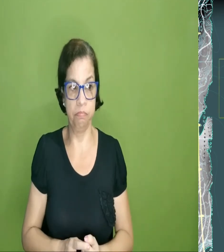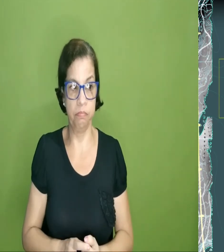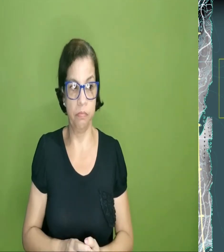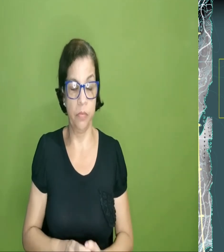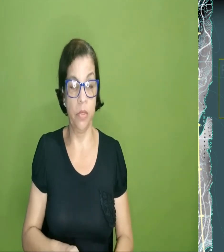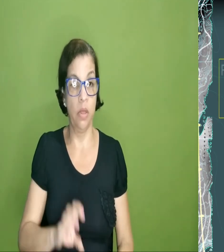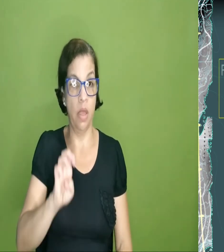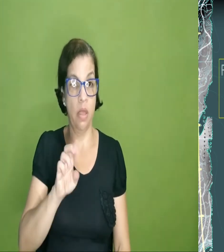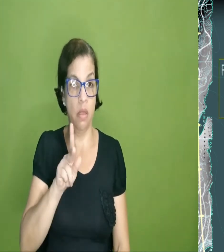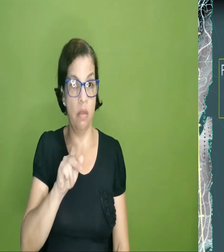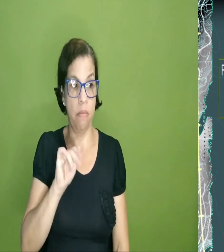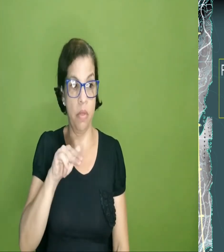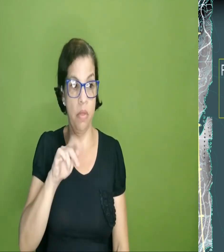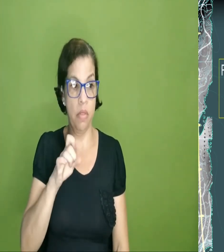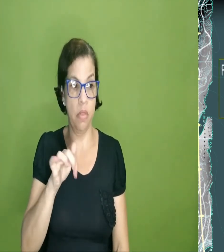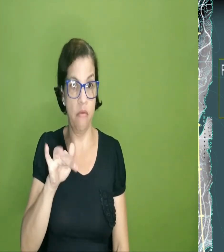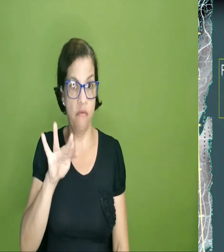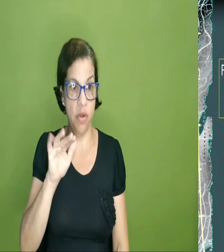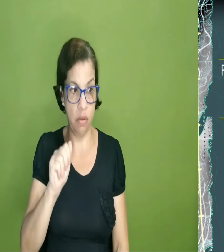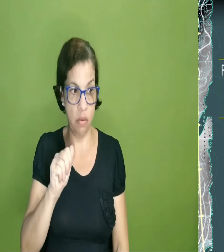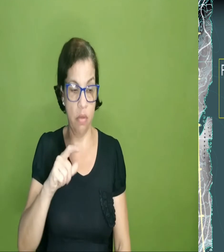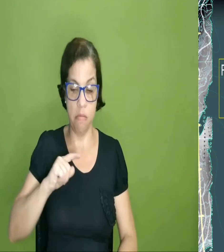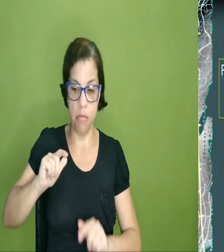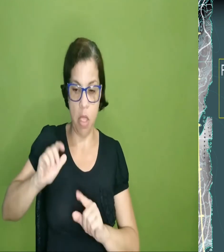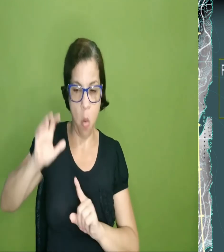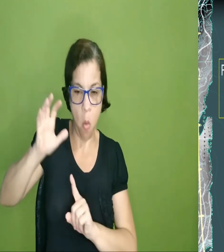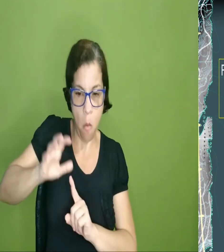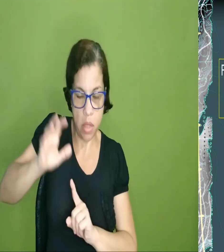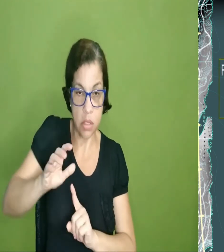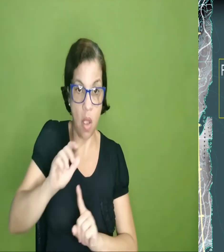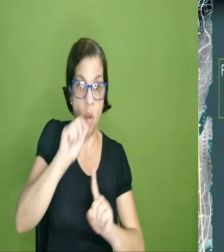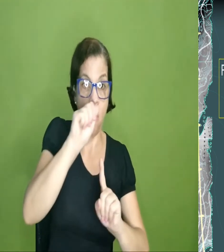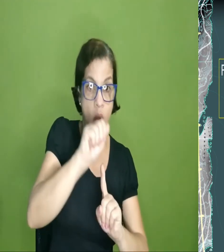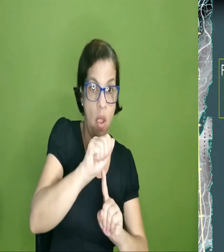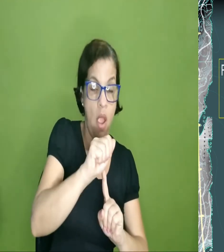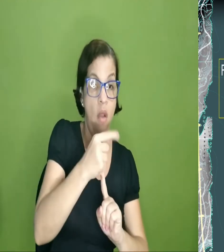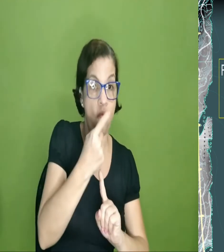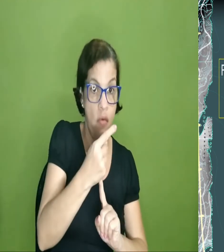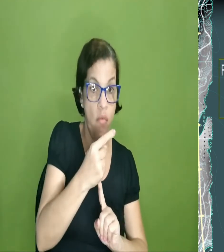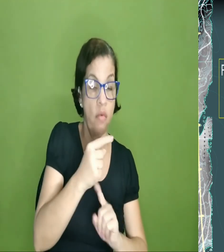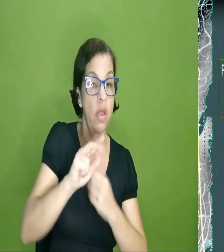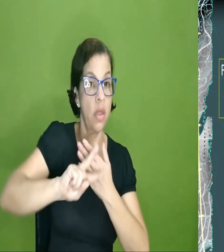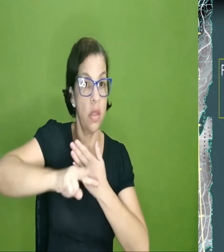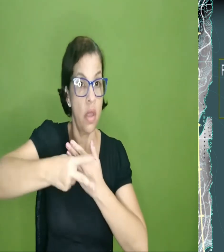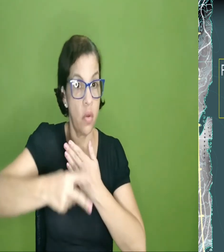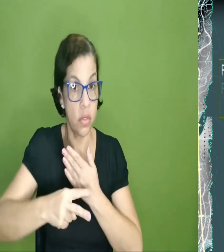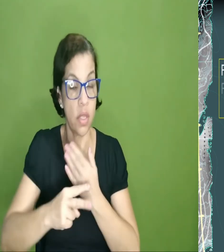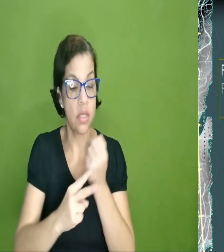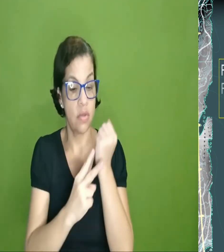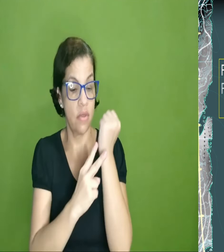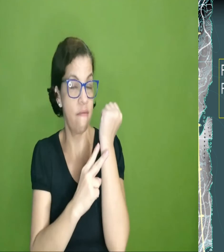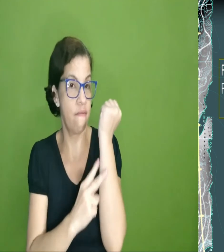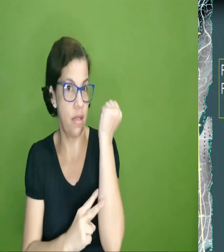A epinefrina apresenta uma ação sobre receptores alfa-1 e tem como efeito uma